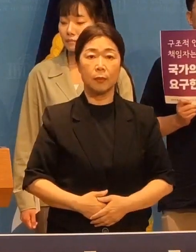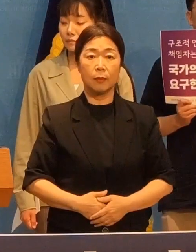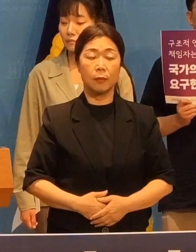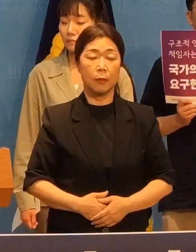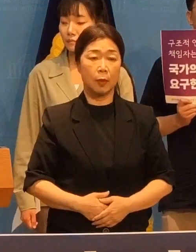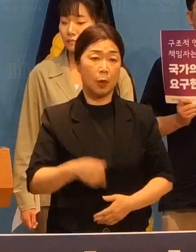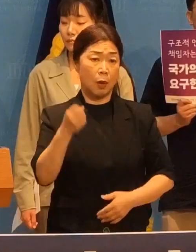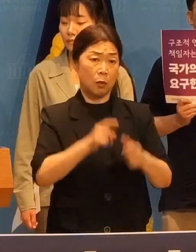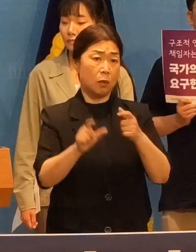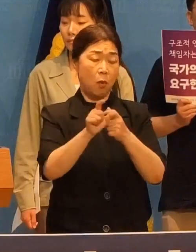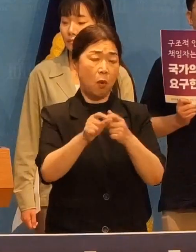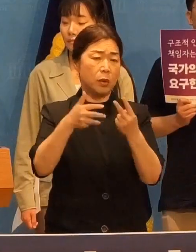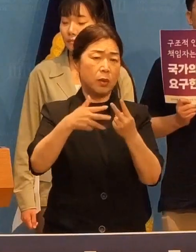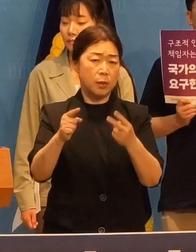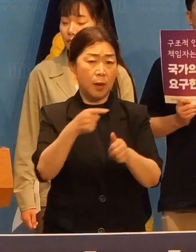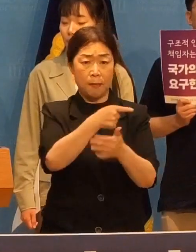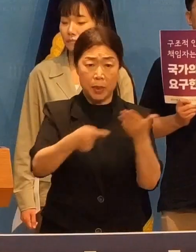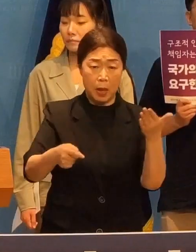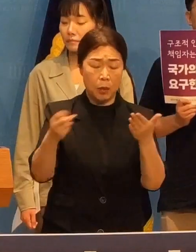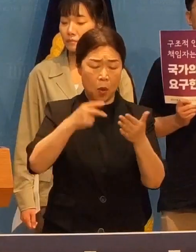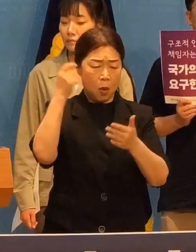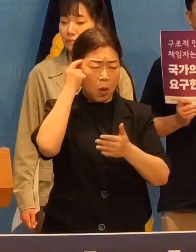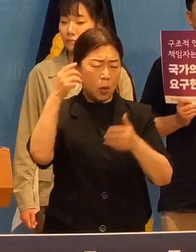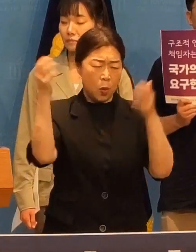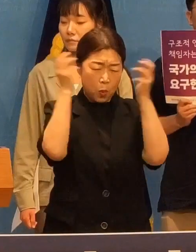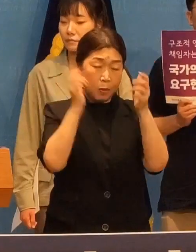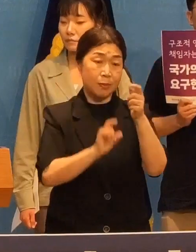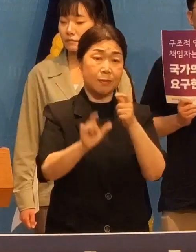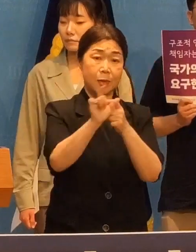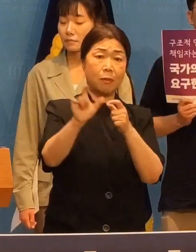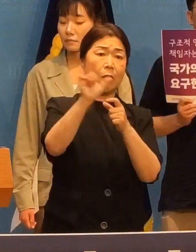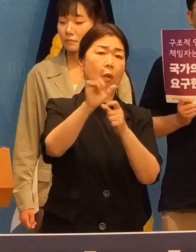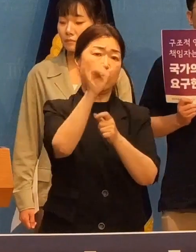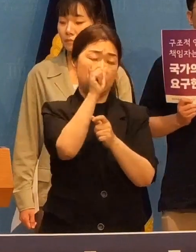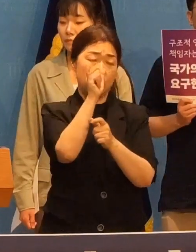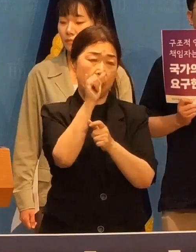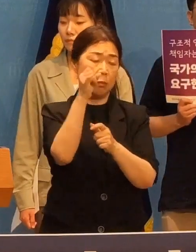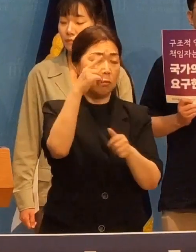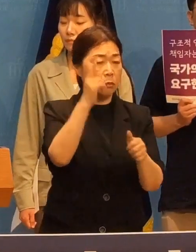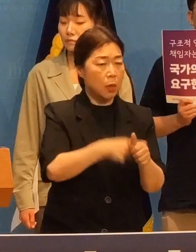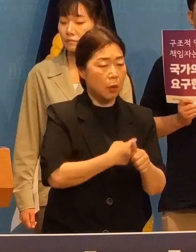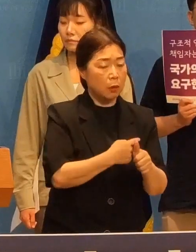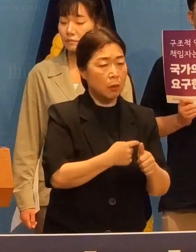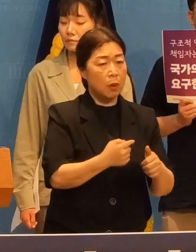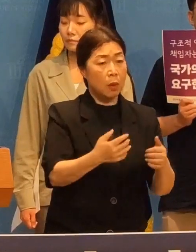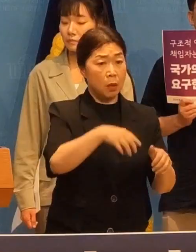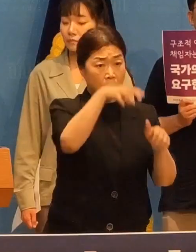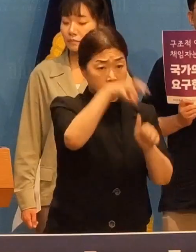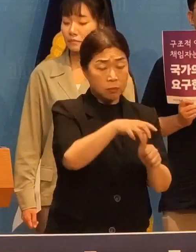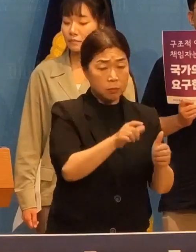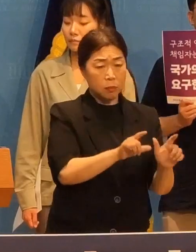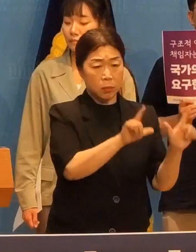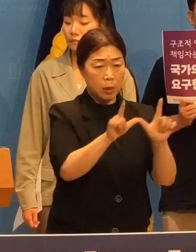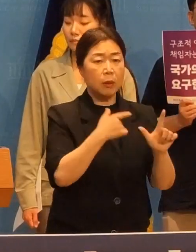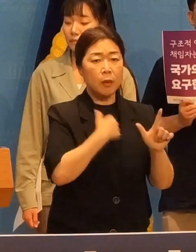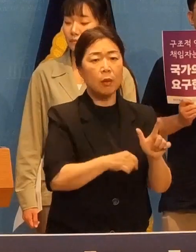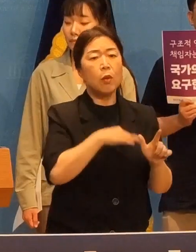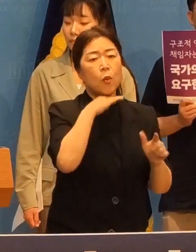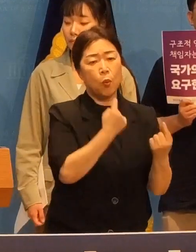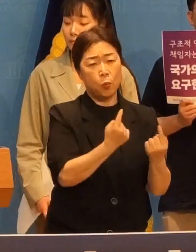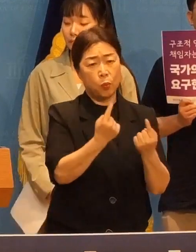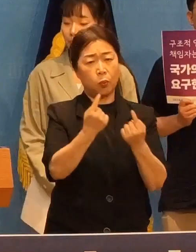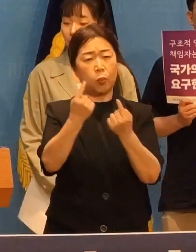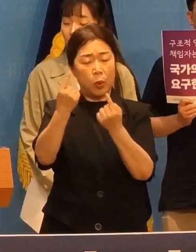2차 피해와 정신적 고통은 더욱 가중되고 있으며 고령과 질병 등으로 인해서 국가배상 소송